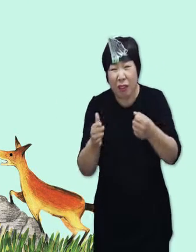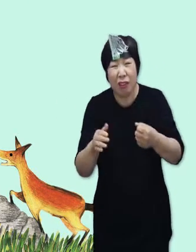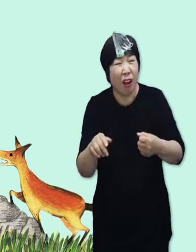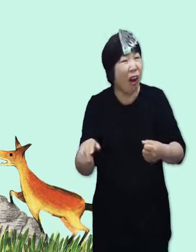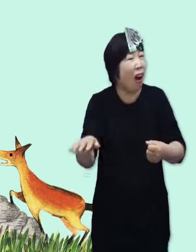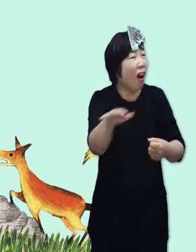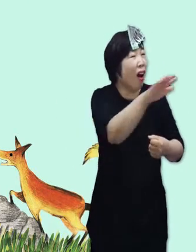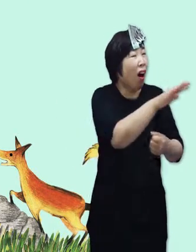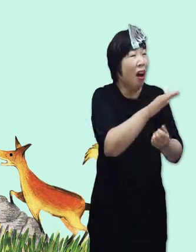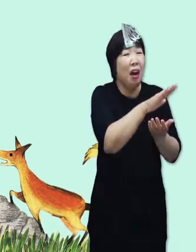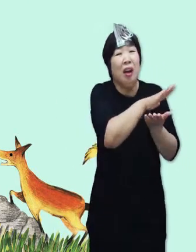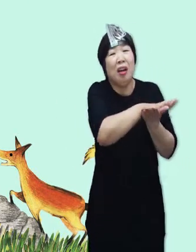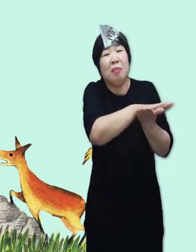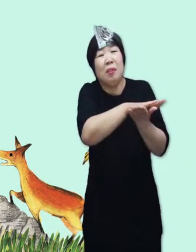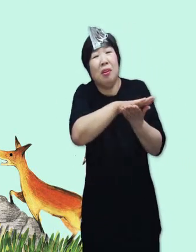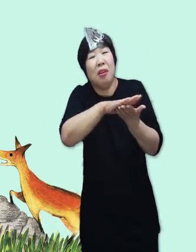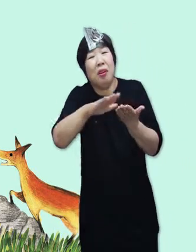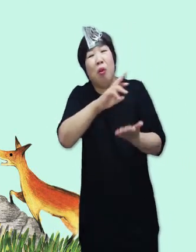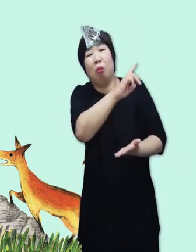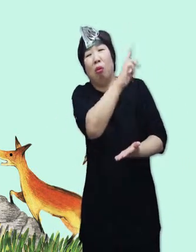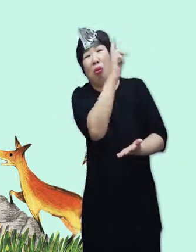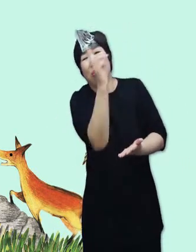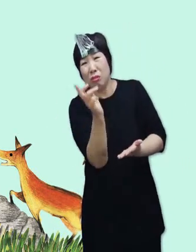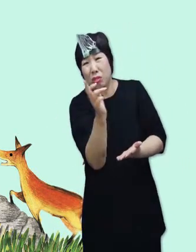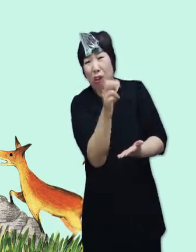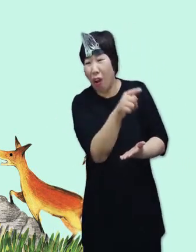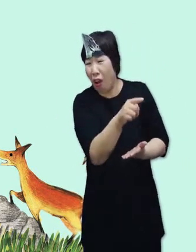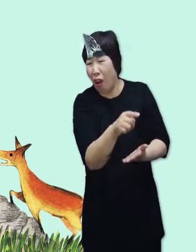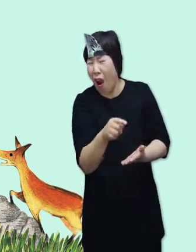그러니까 이렇게 평화로운 오후에